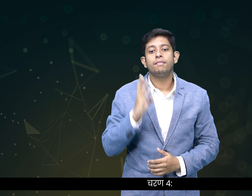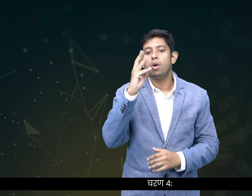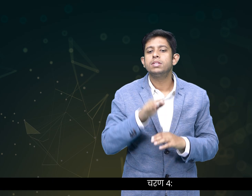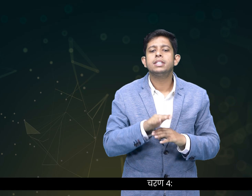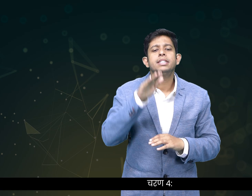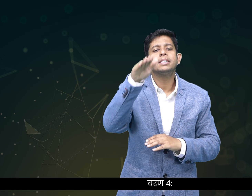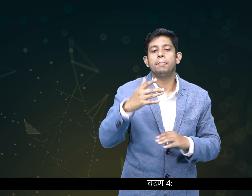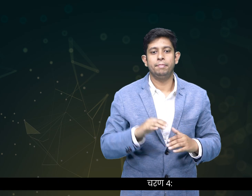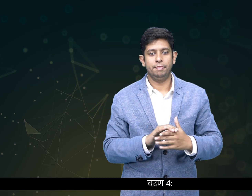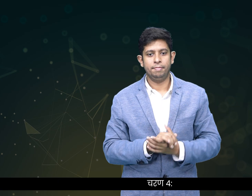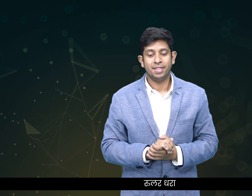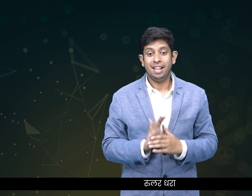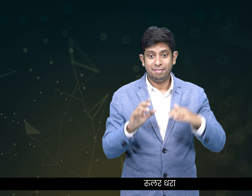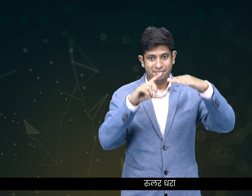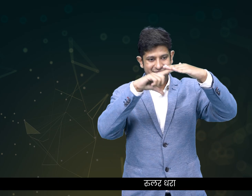चरण 4. रुलर धरा